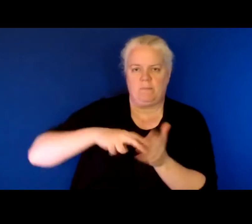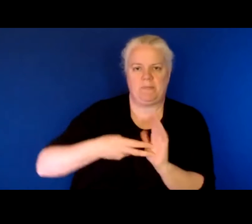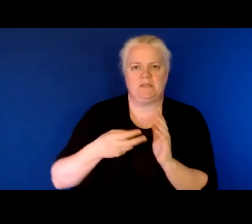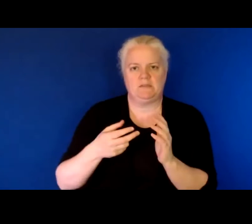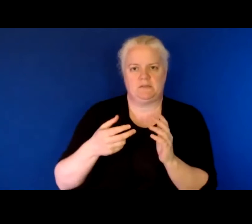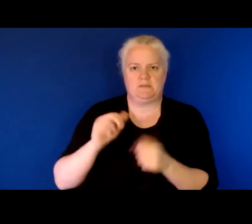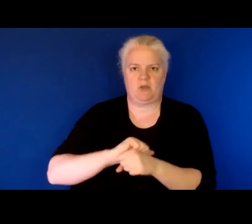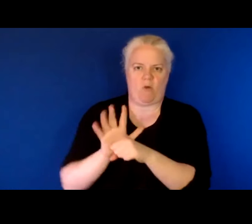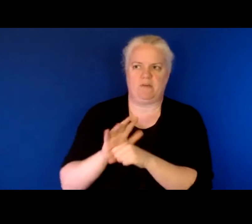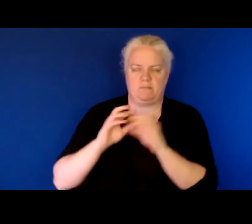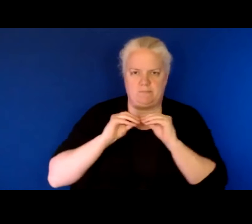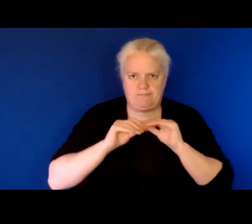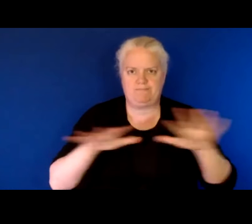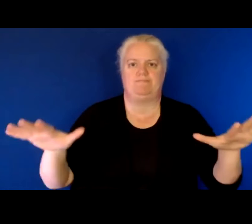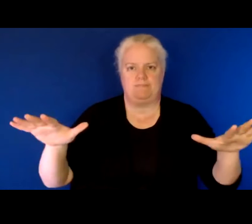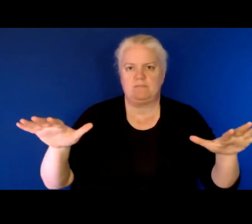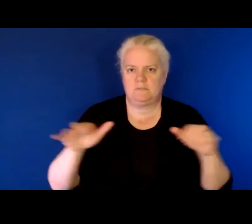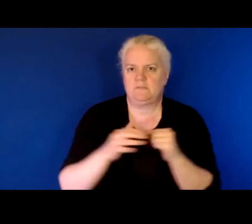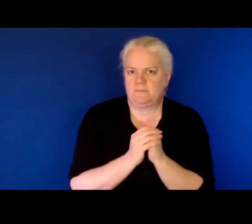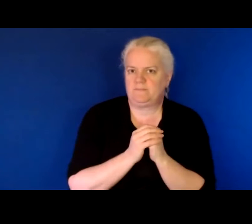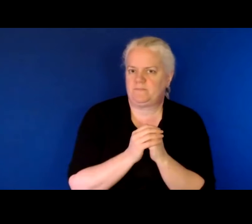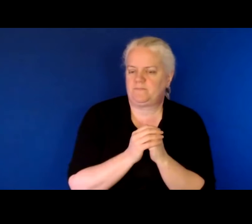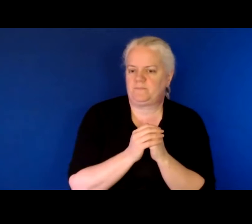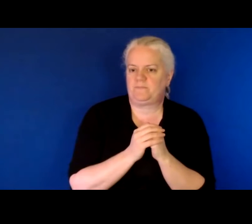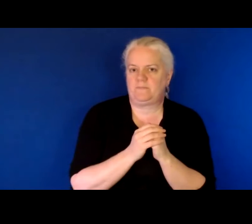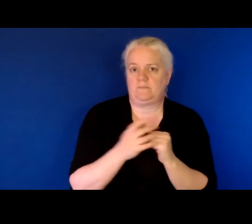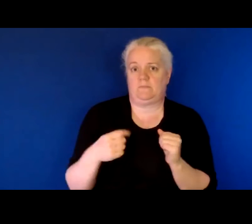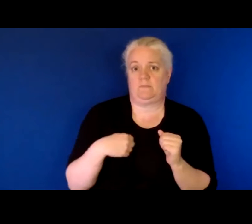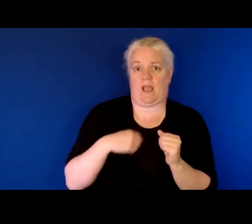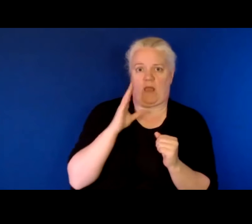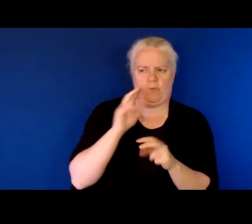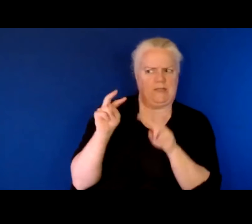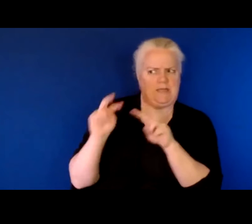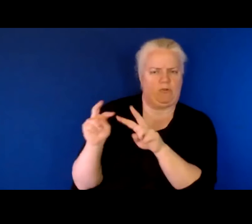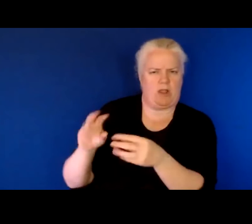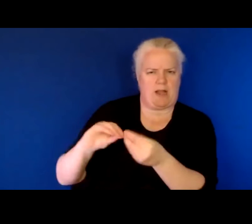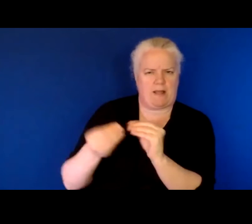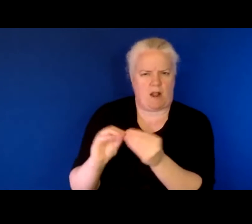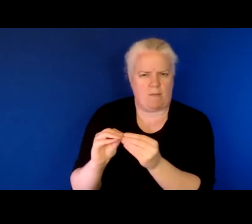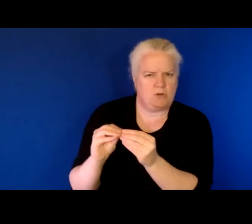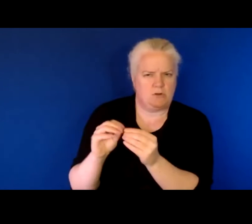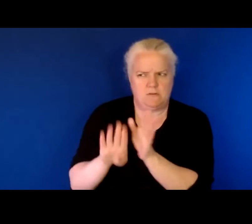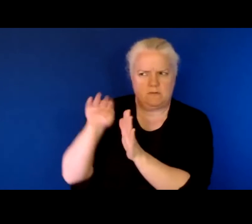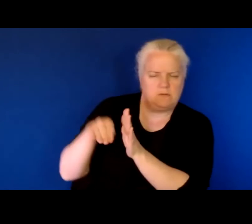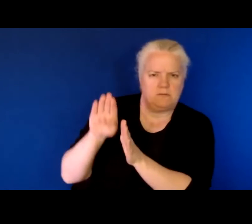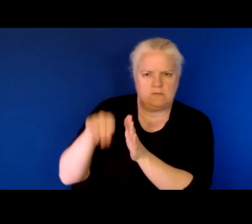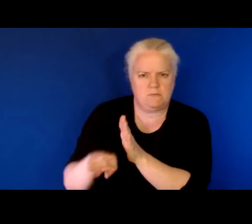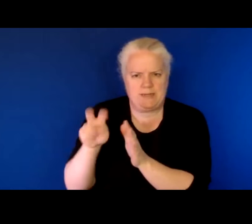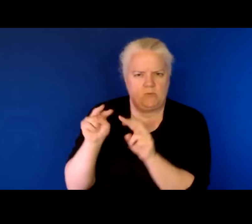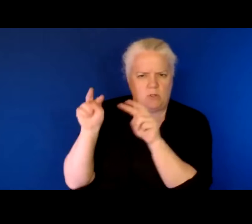是有回落的迹象，但是我们社区的传播还是有算是严重的水